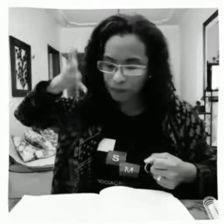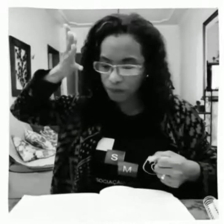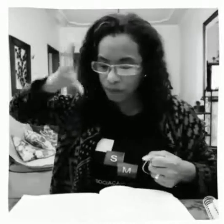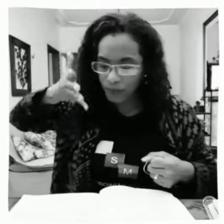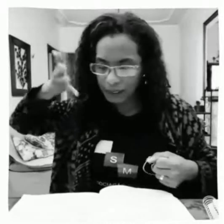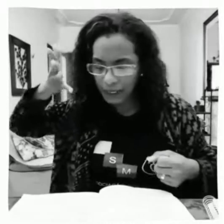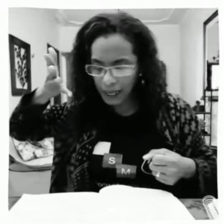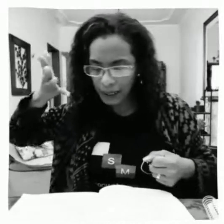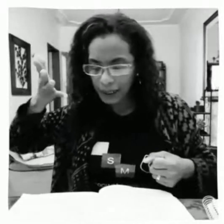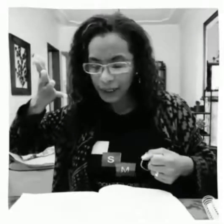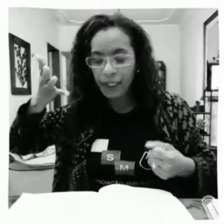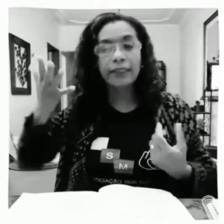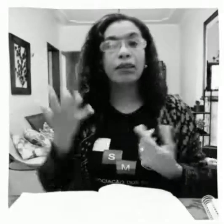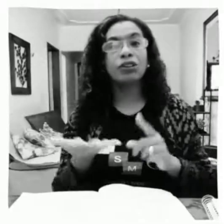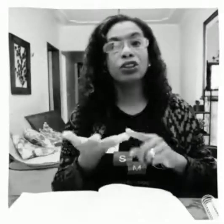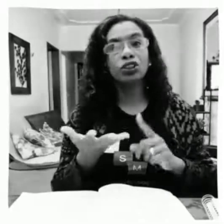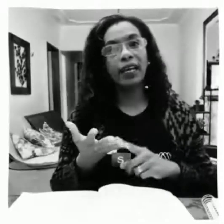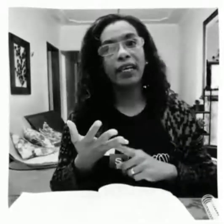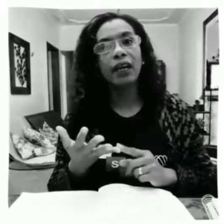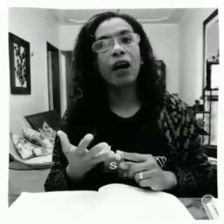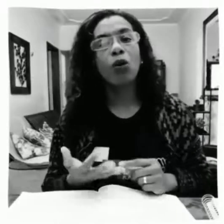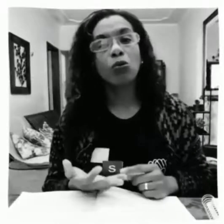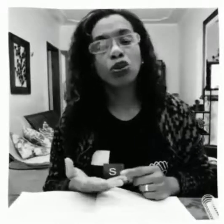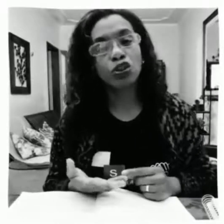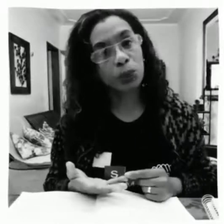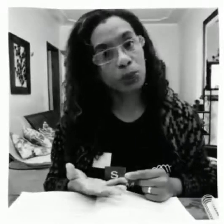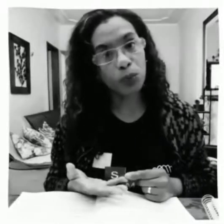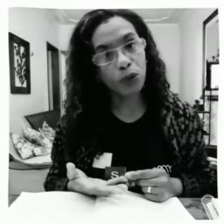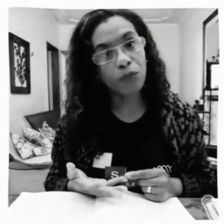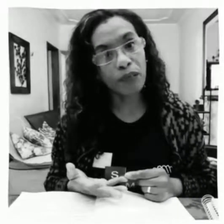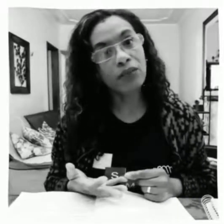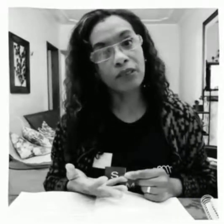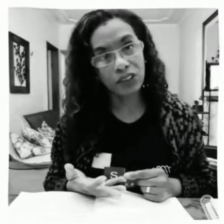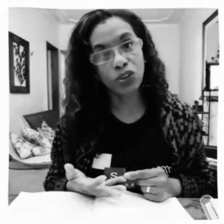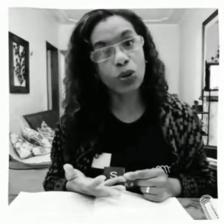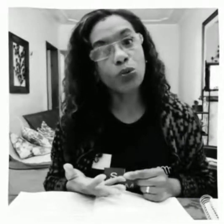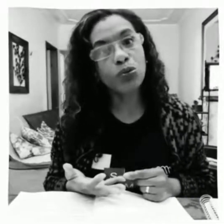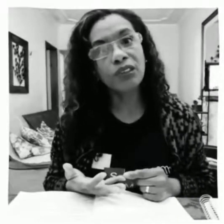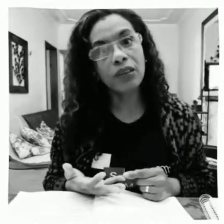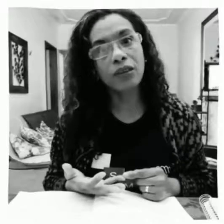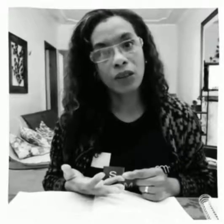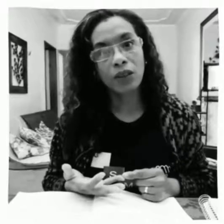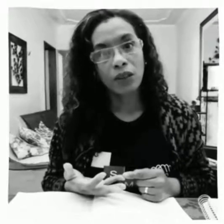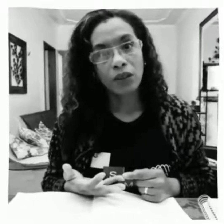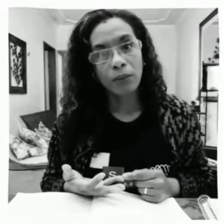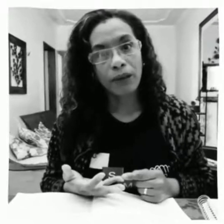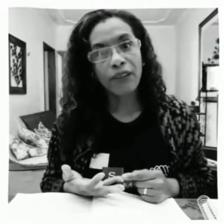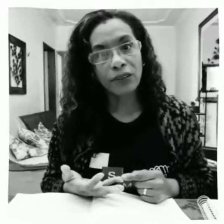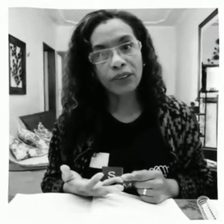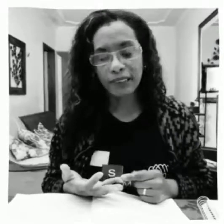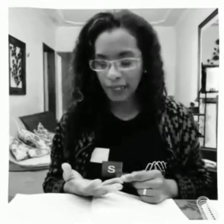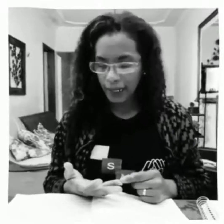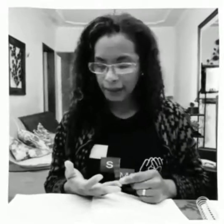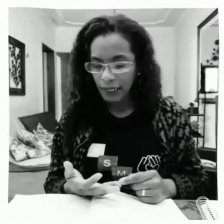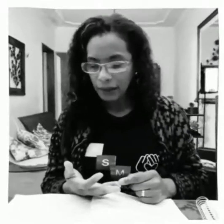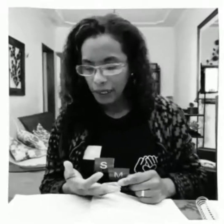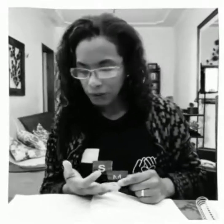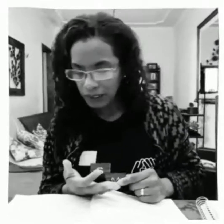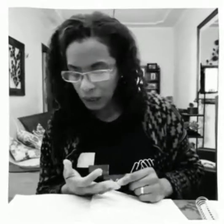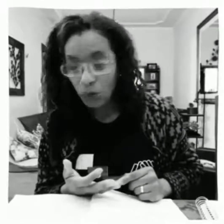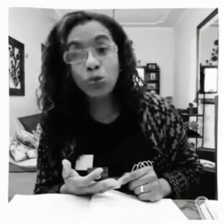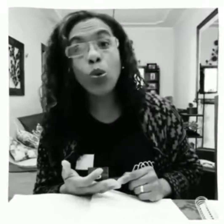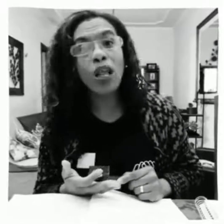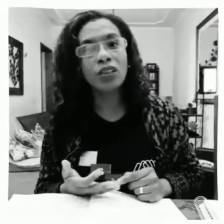mão, tá? Então, a gente tem alguns tipos de movimento que a gente usa para fazer os sinais.